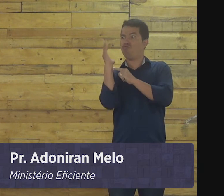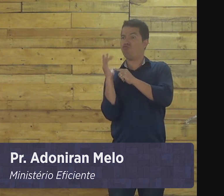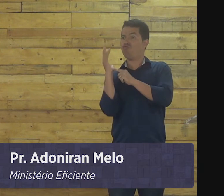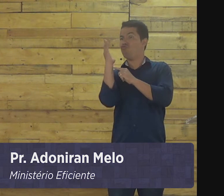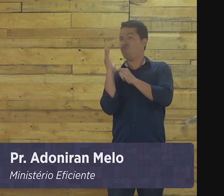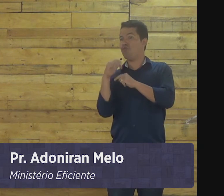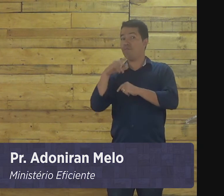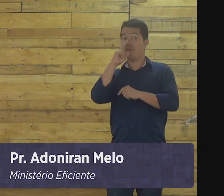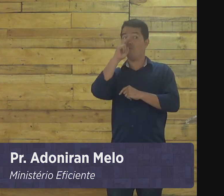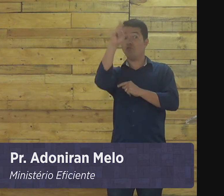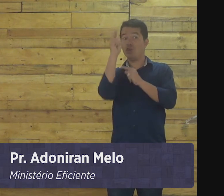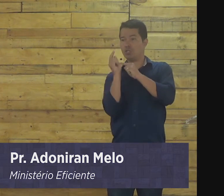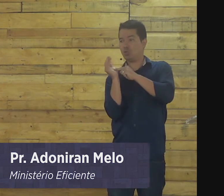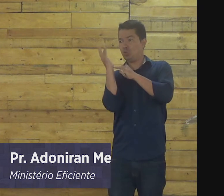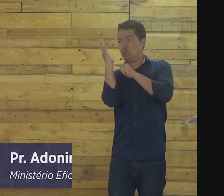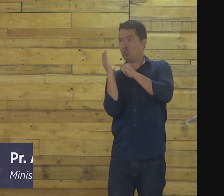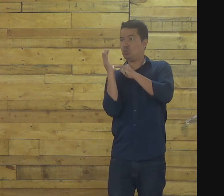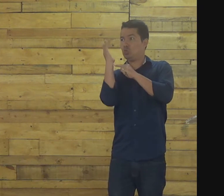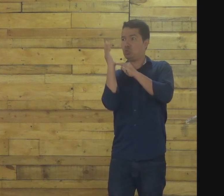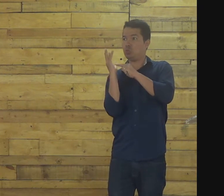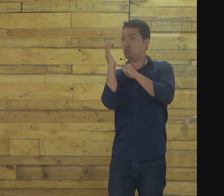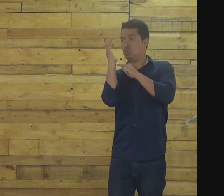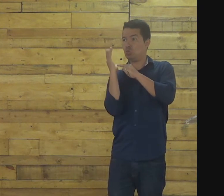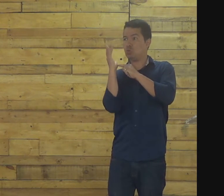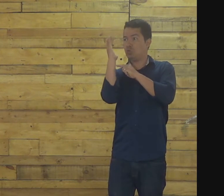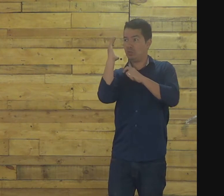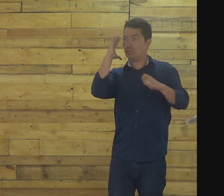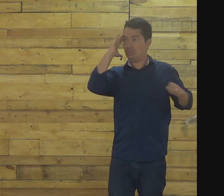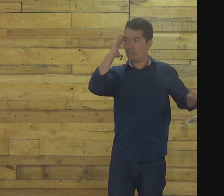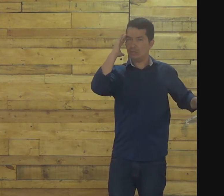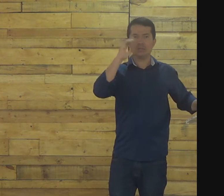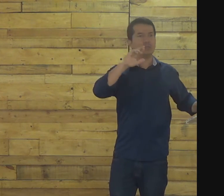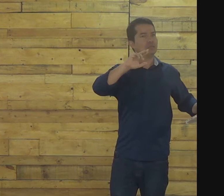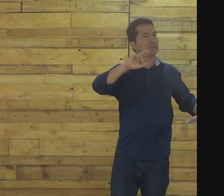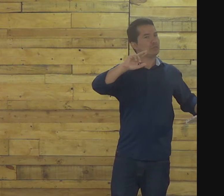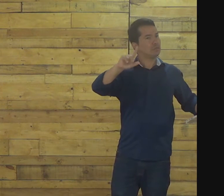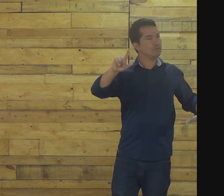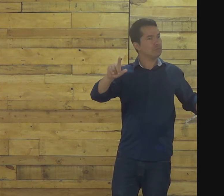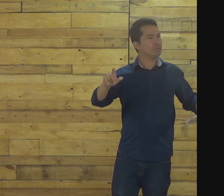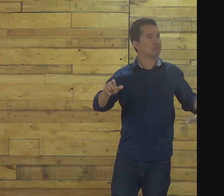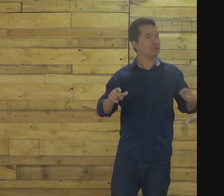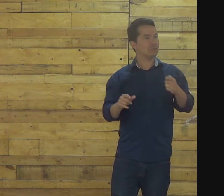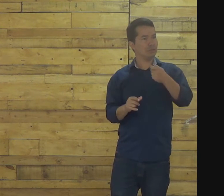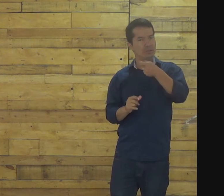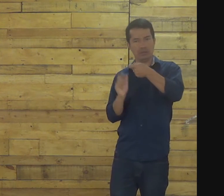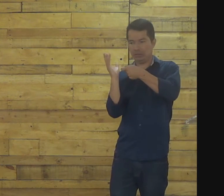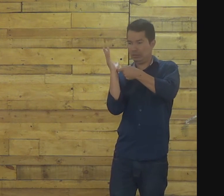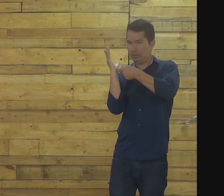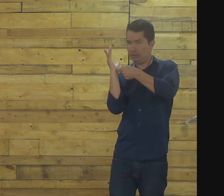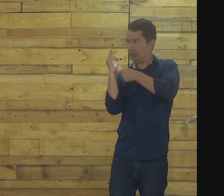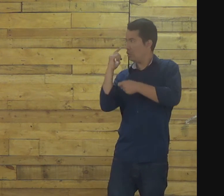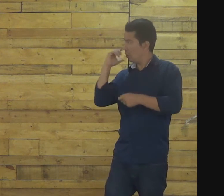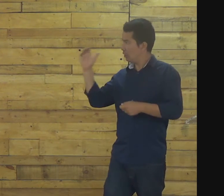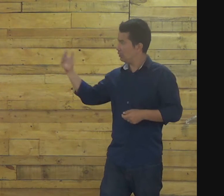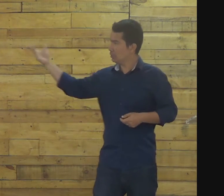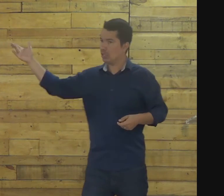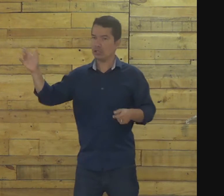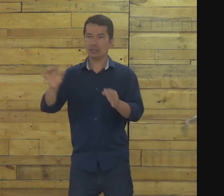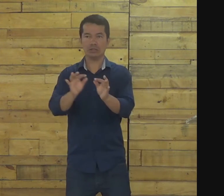o óleo, e ali na frente, o fogo queimava. Sabe? Diferente, né?